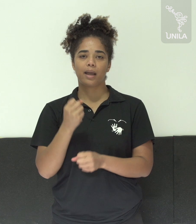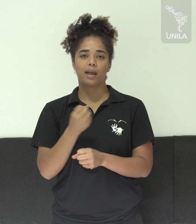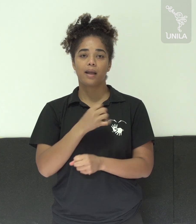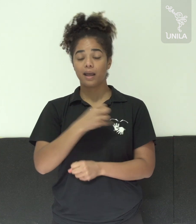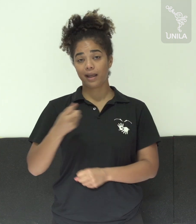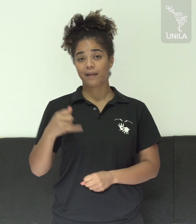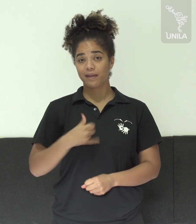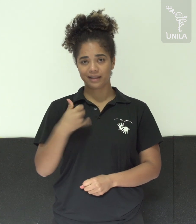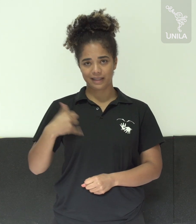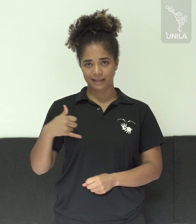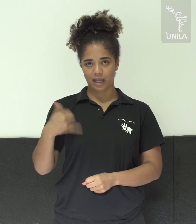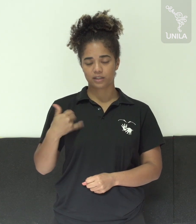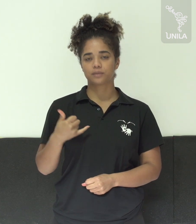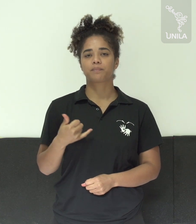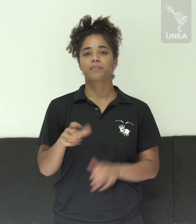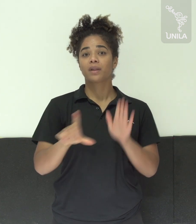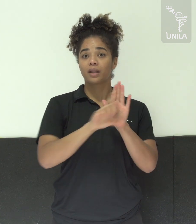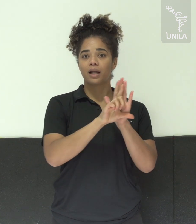nº